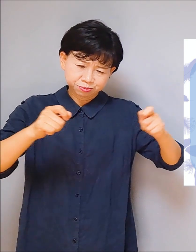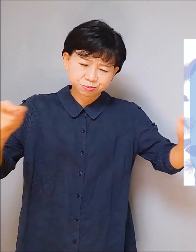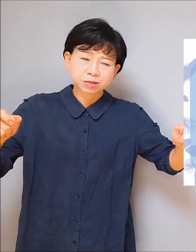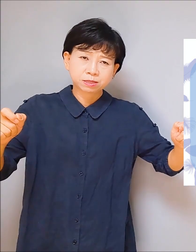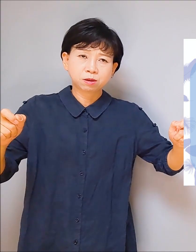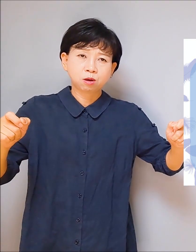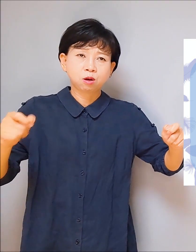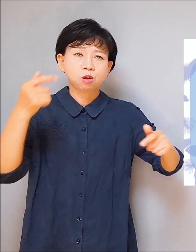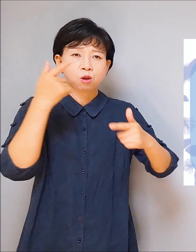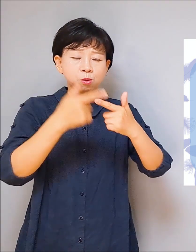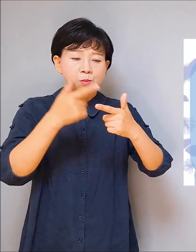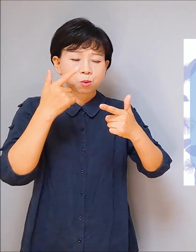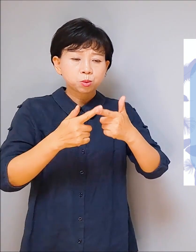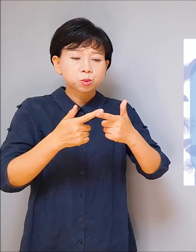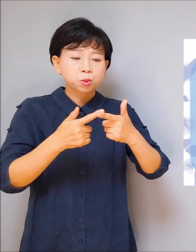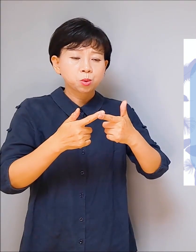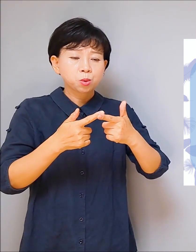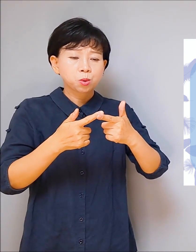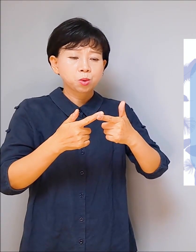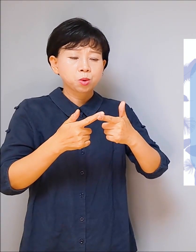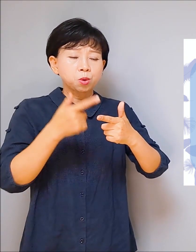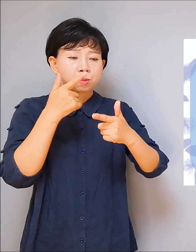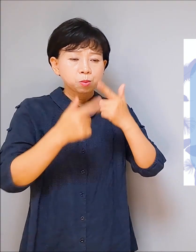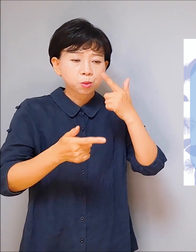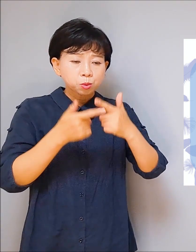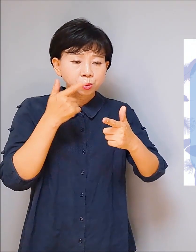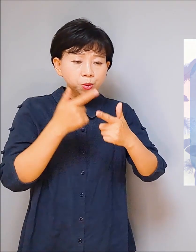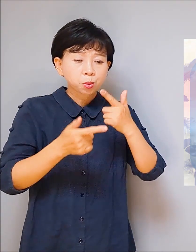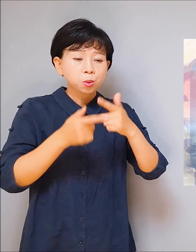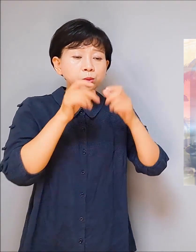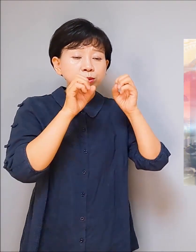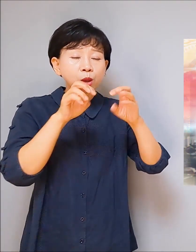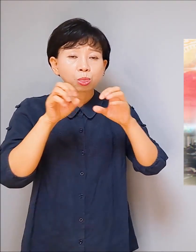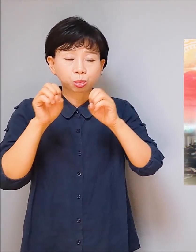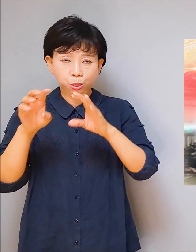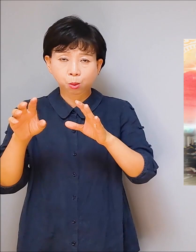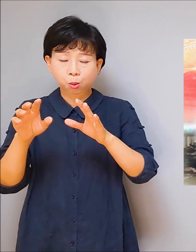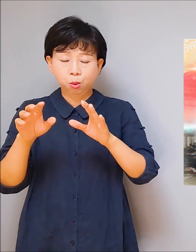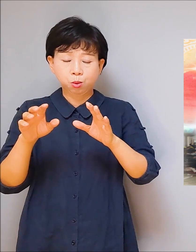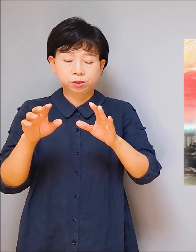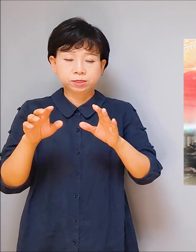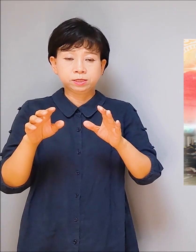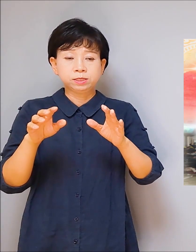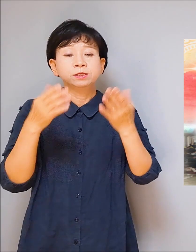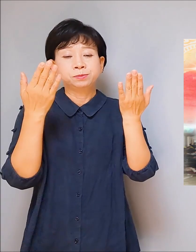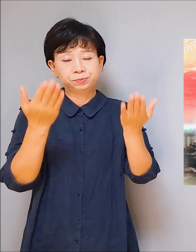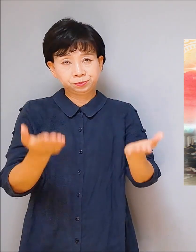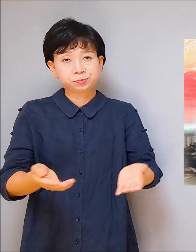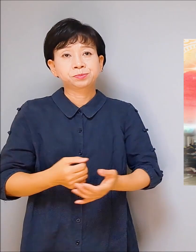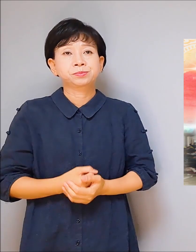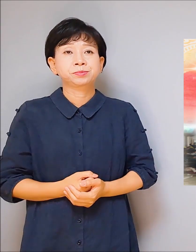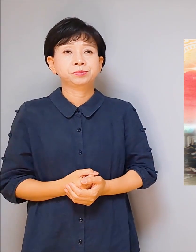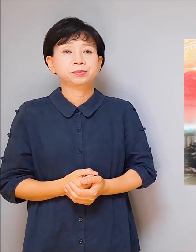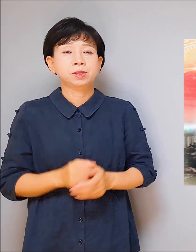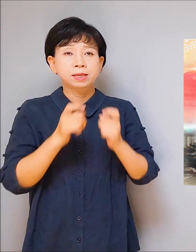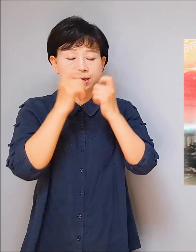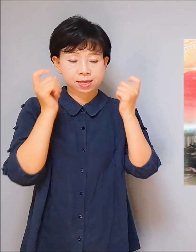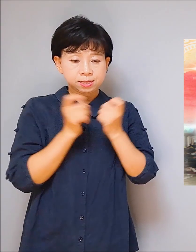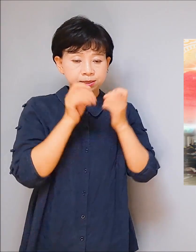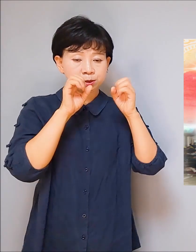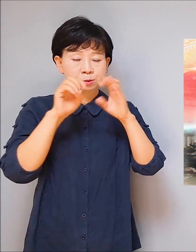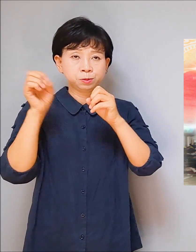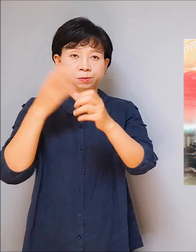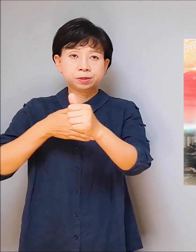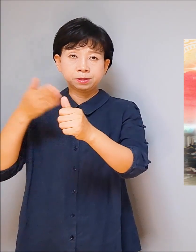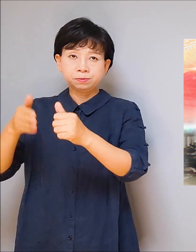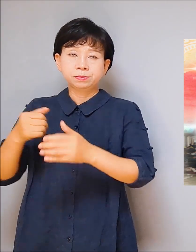하겠습니다. 개인 전도하는데 교회 신문을 사용 바랍니다. 7월 15일 교회 설립 5주년을